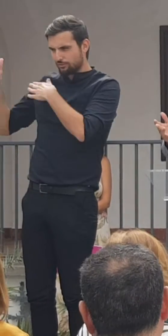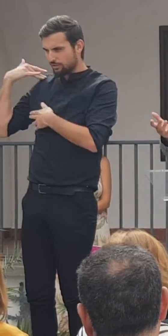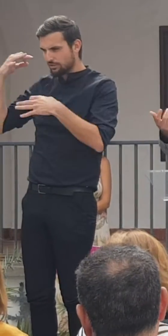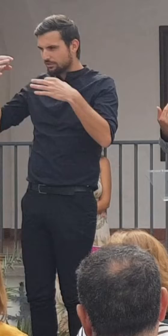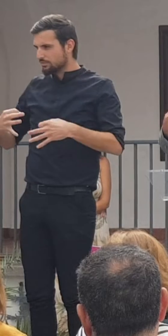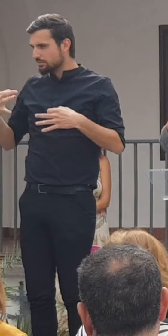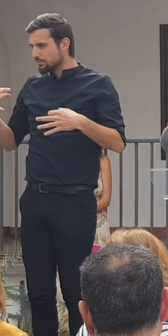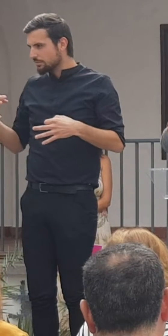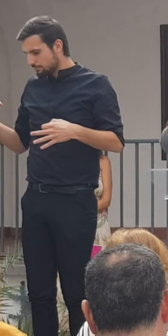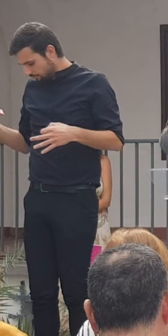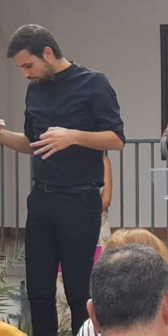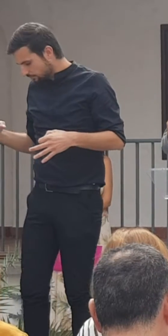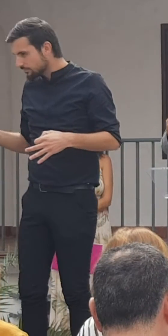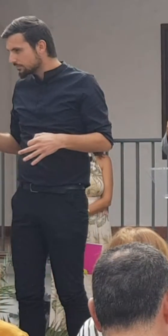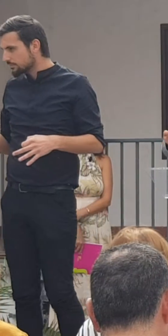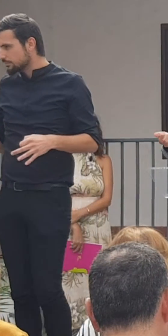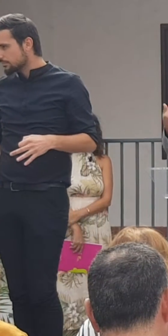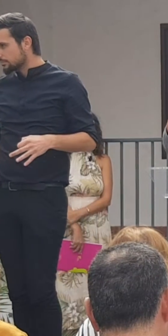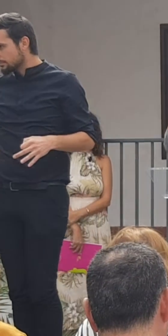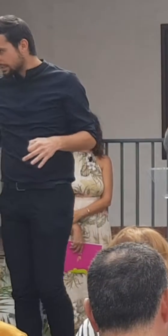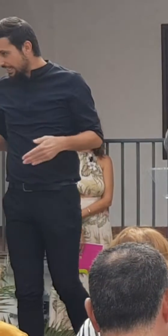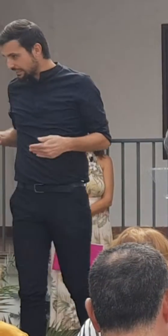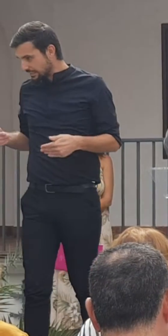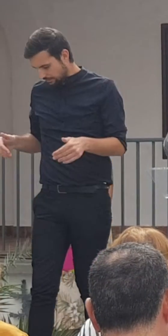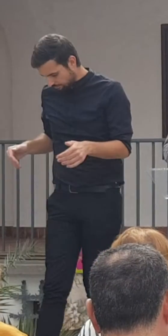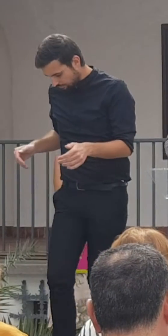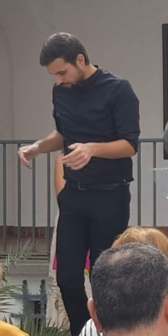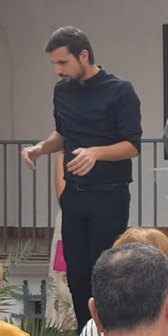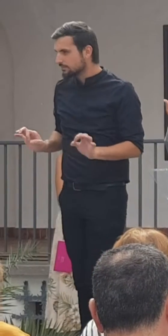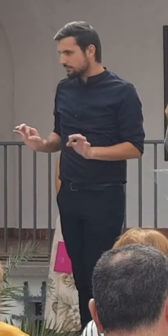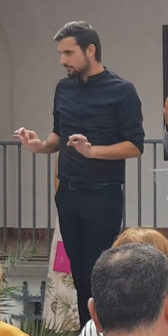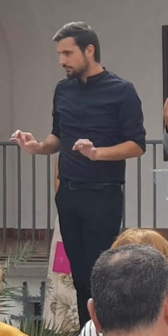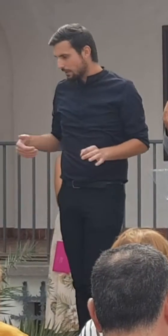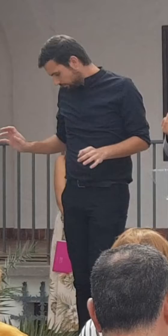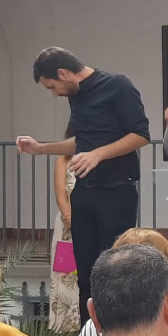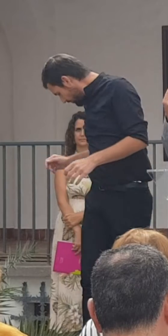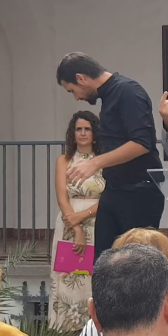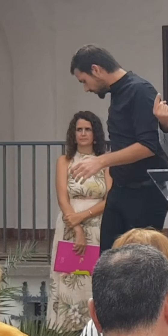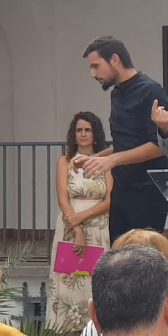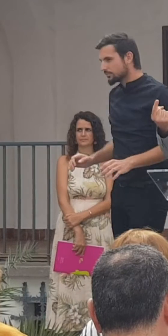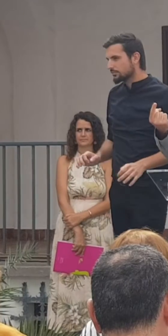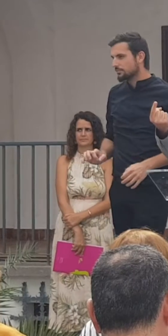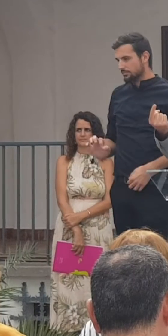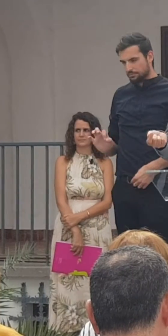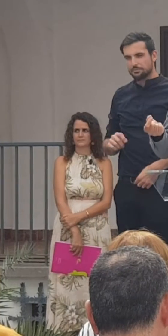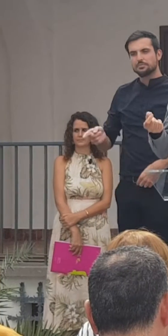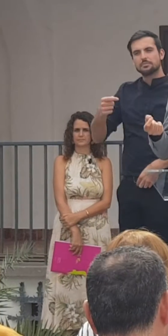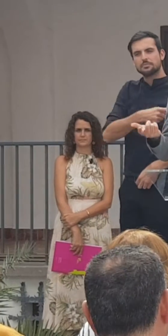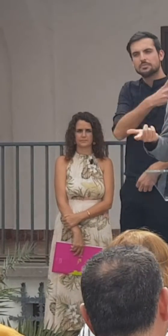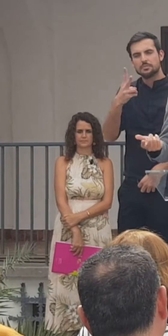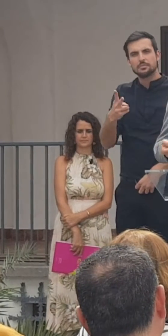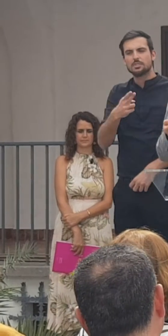muchos años. Un tipo de actividad que se ve reflejada en nuestra gente y que a lo demás le sirve para entender